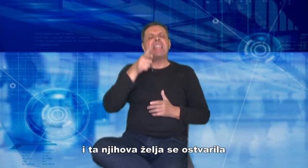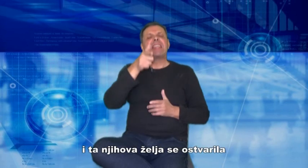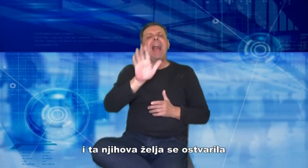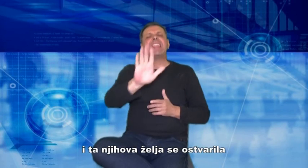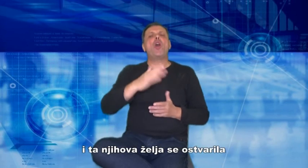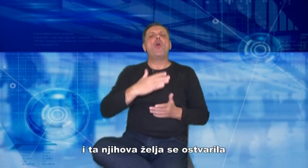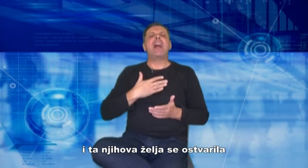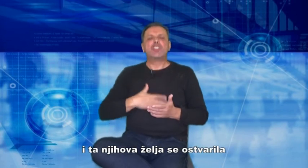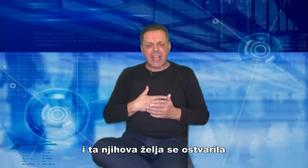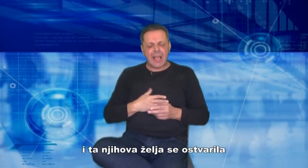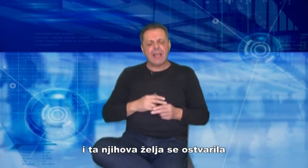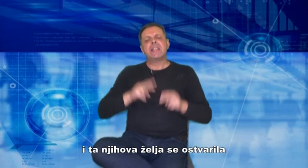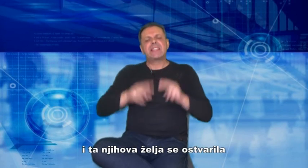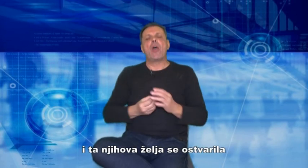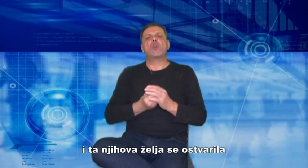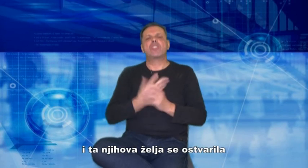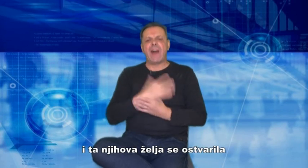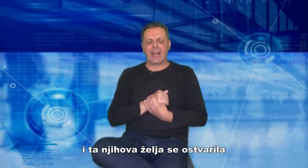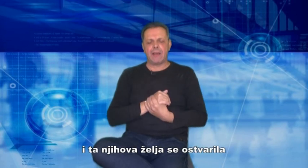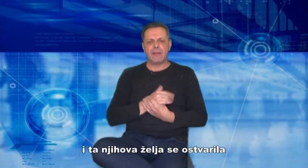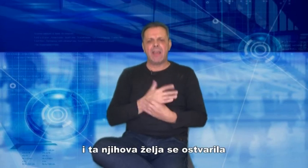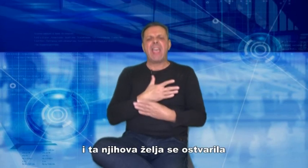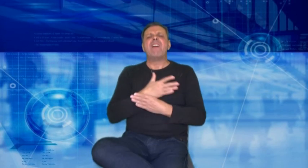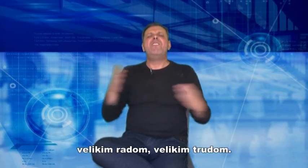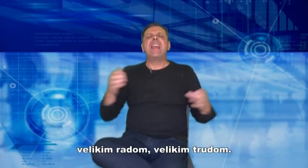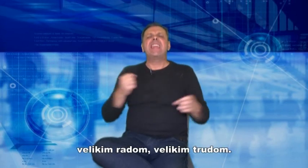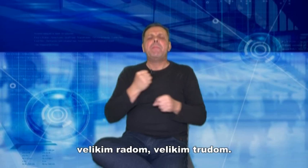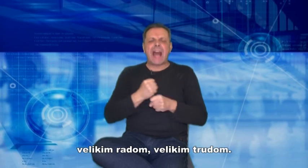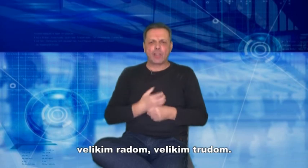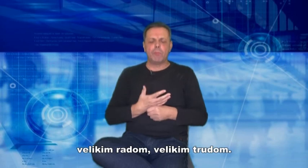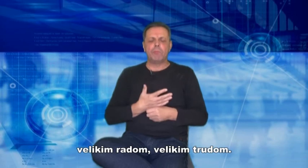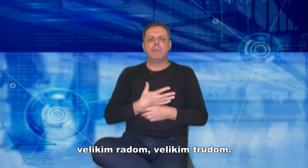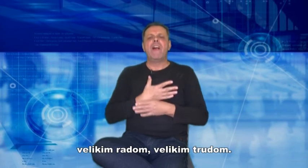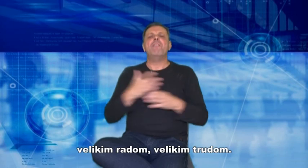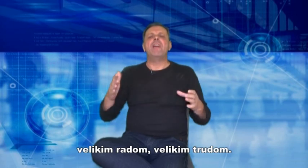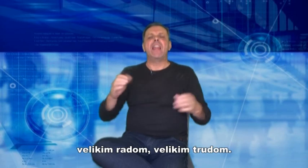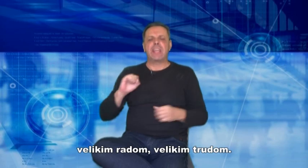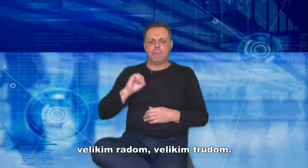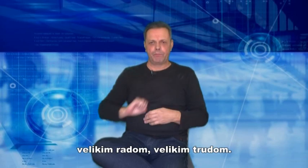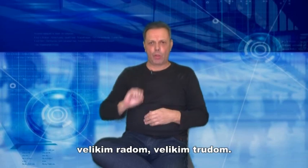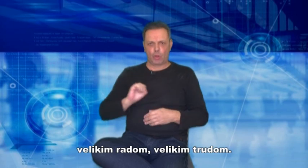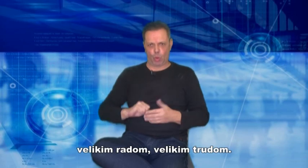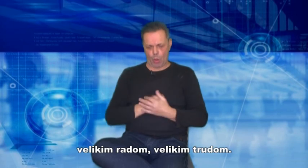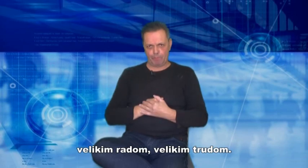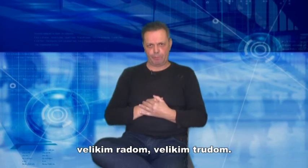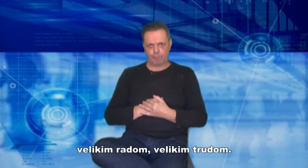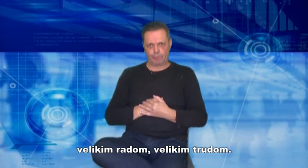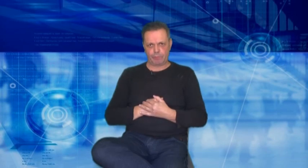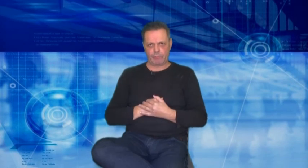ta njihova želja se ostvarila velikim radom, velikim trudom.